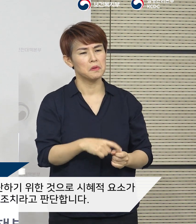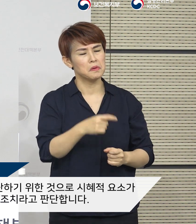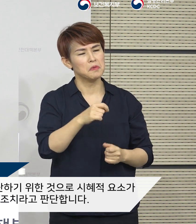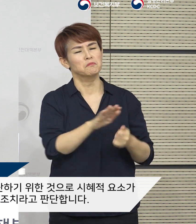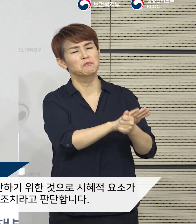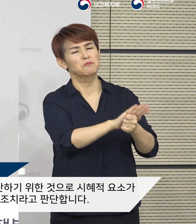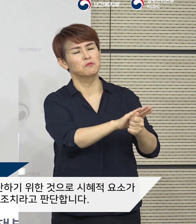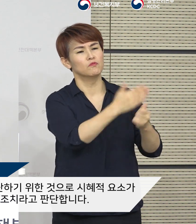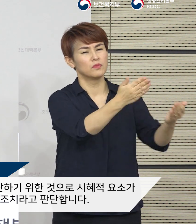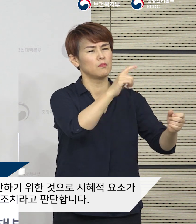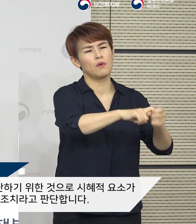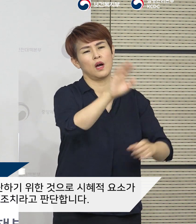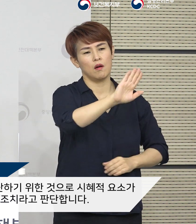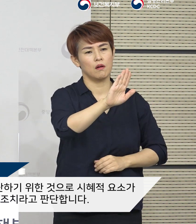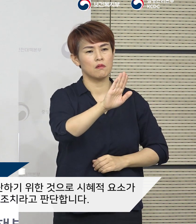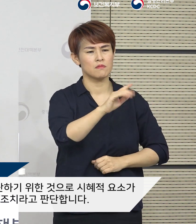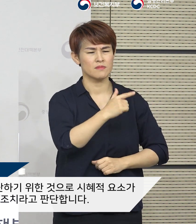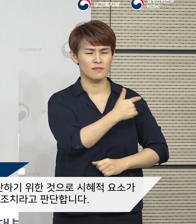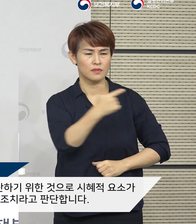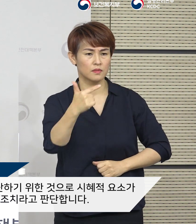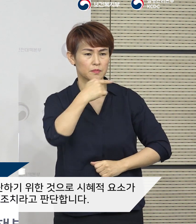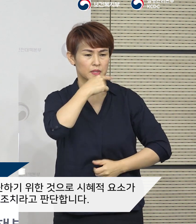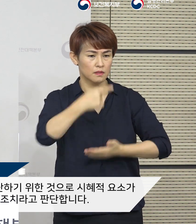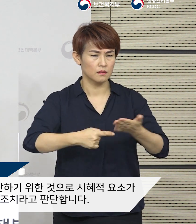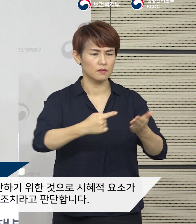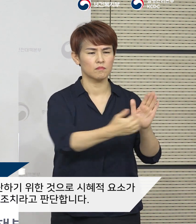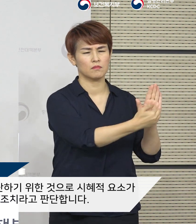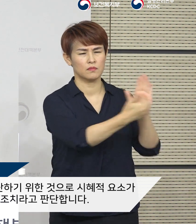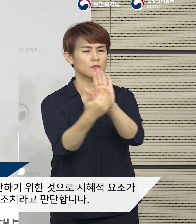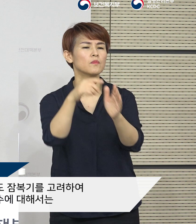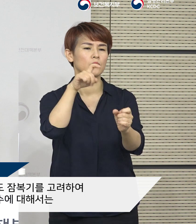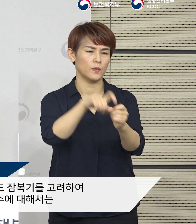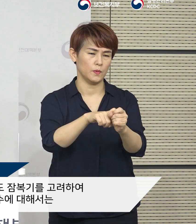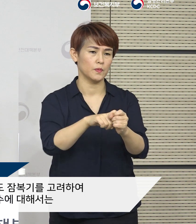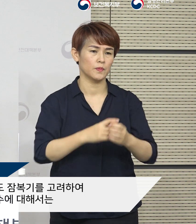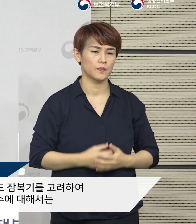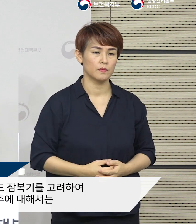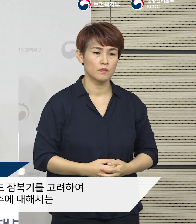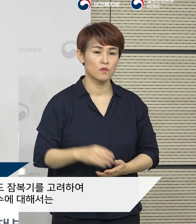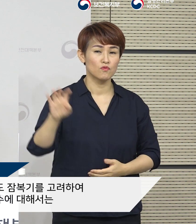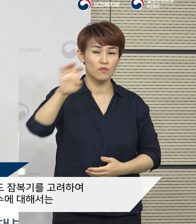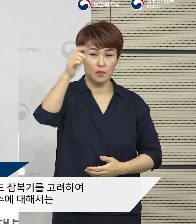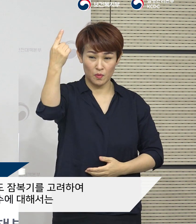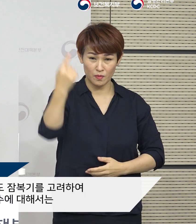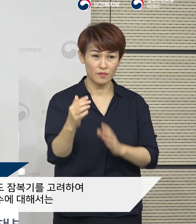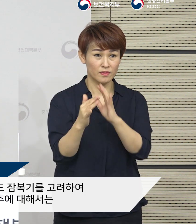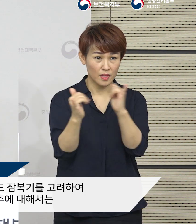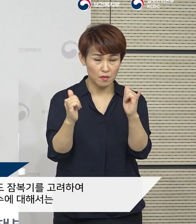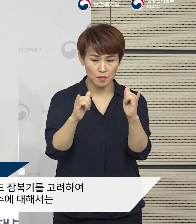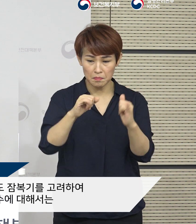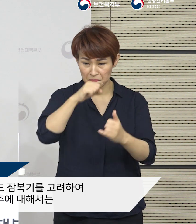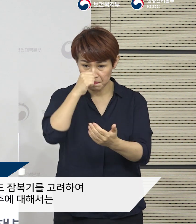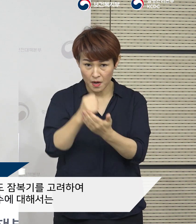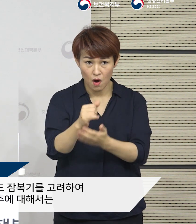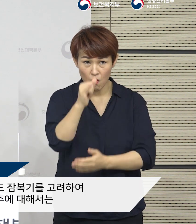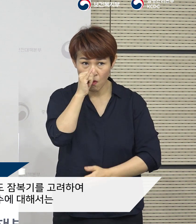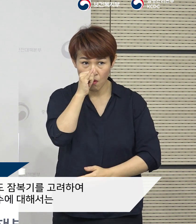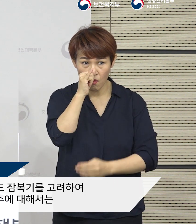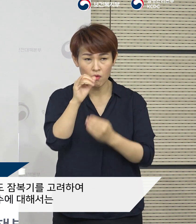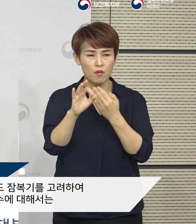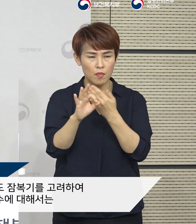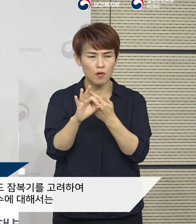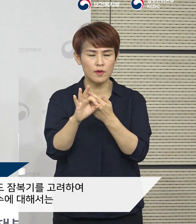큰 피해를 예방하는 차원에서 필요한 조치라고 판단합니다. 유럽발 입국자의 경우 음성 판정을 받은